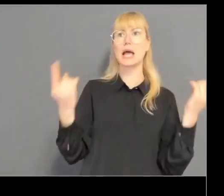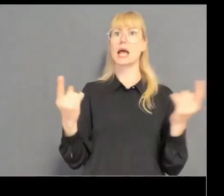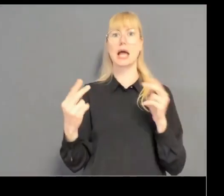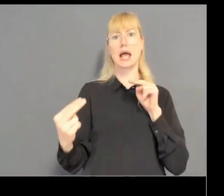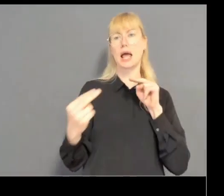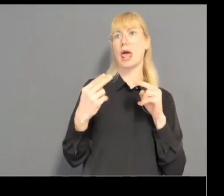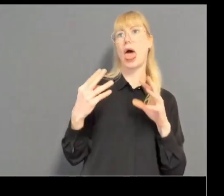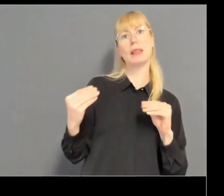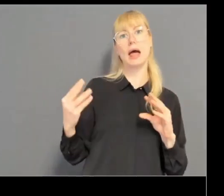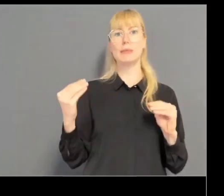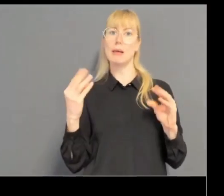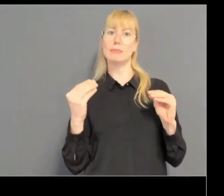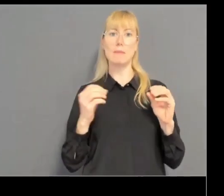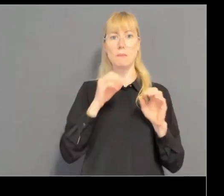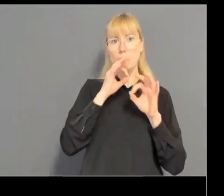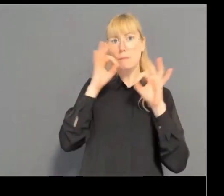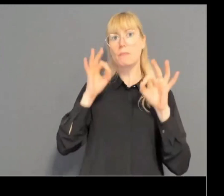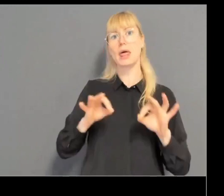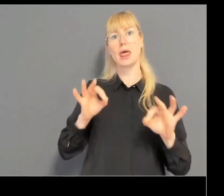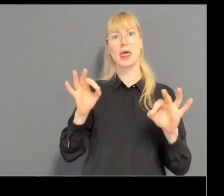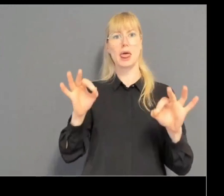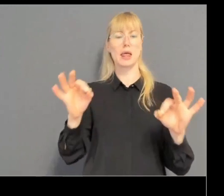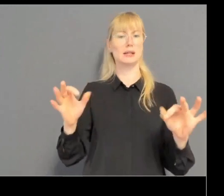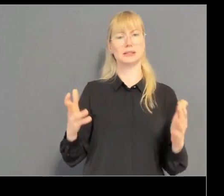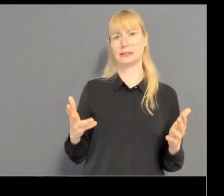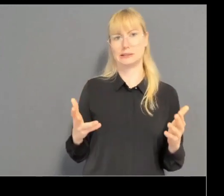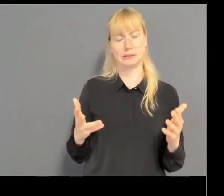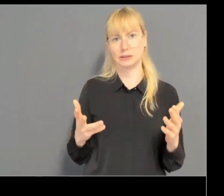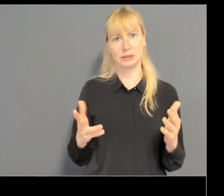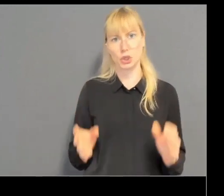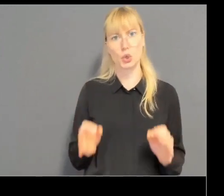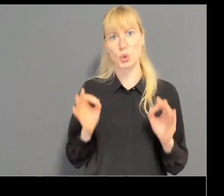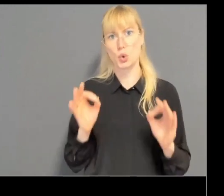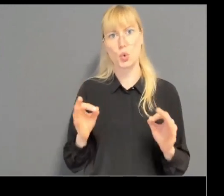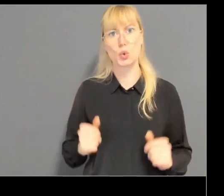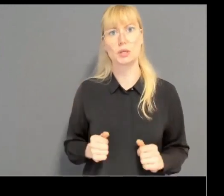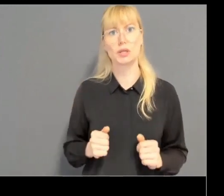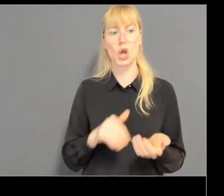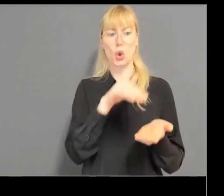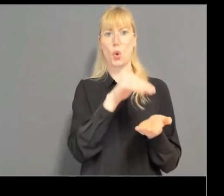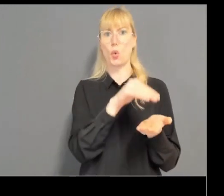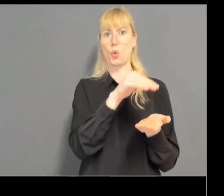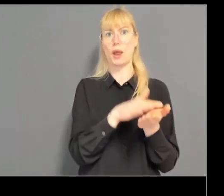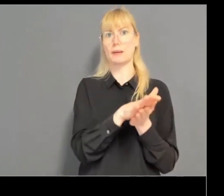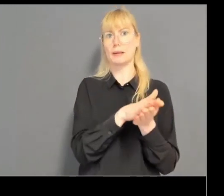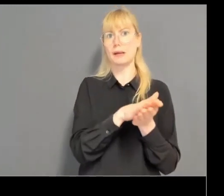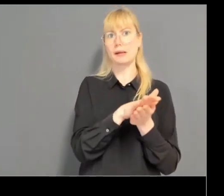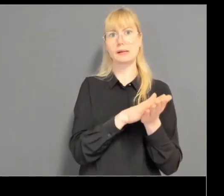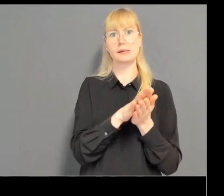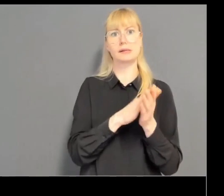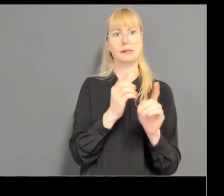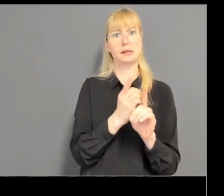im Begegnungsverkehr, auch nicht, wenn positive Fälle auftauchen, keine Masken. Zusätzlich keine